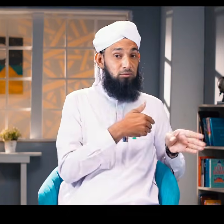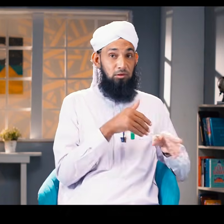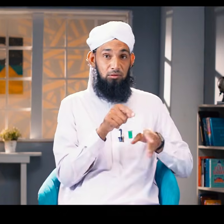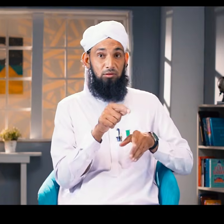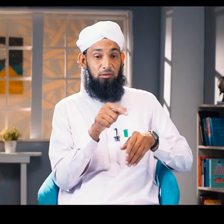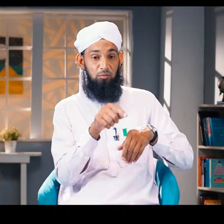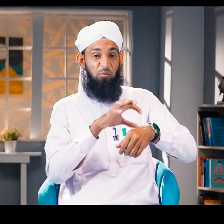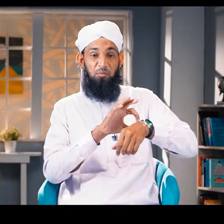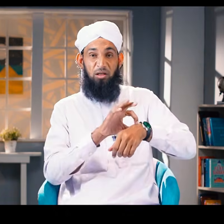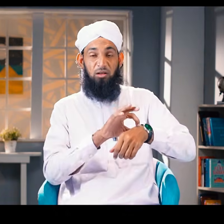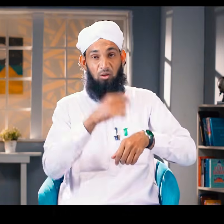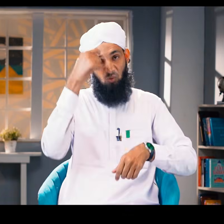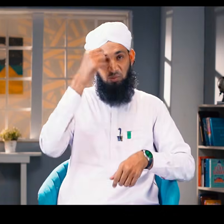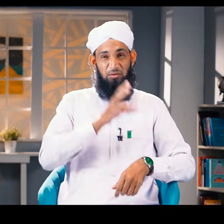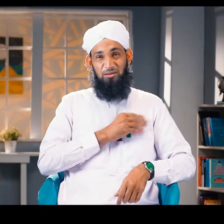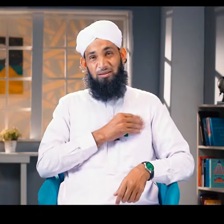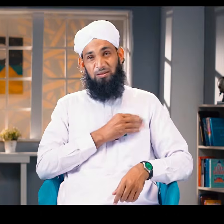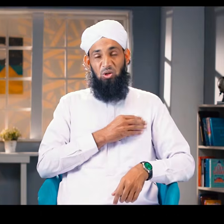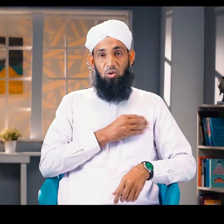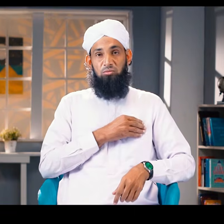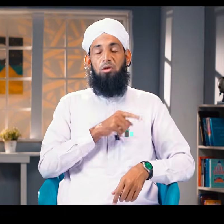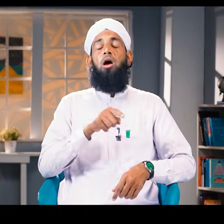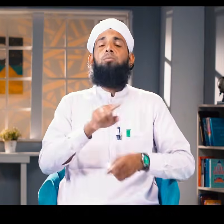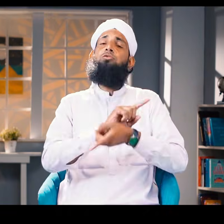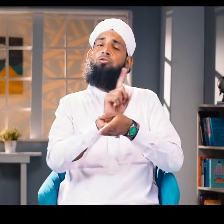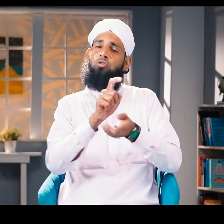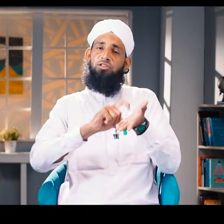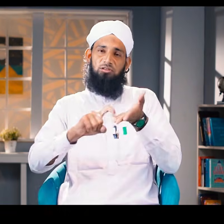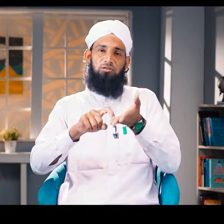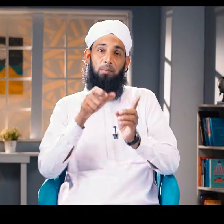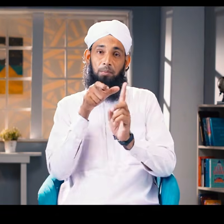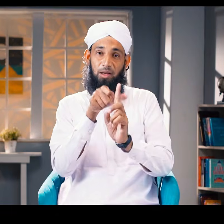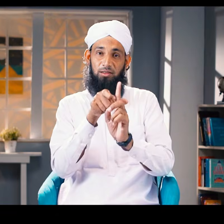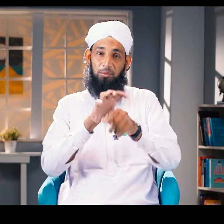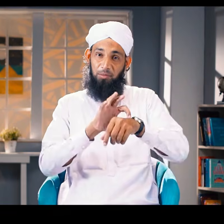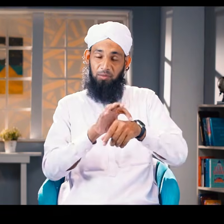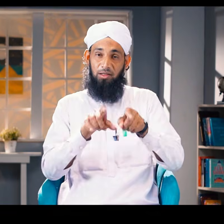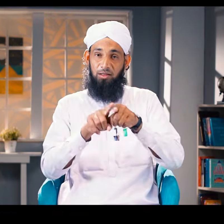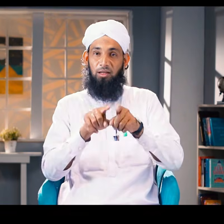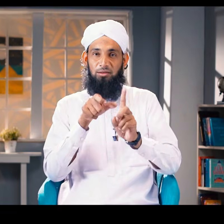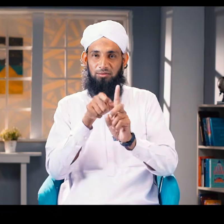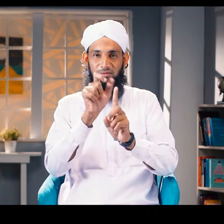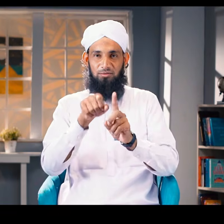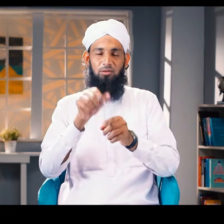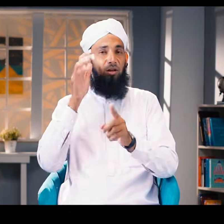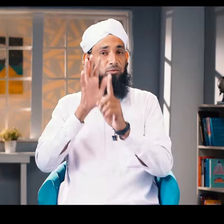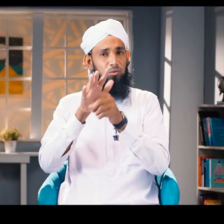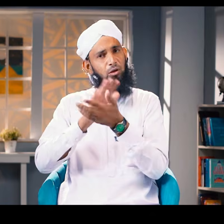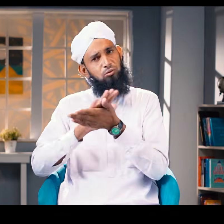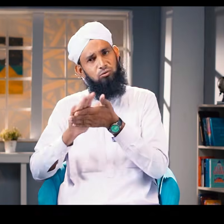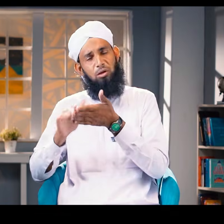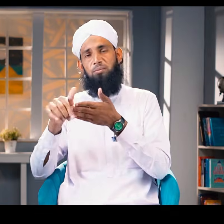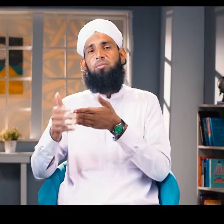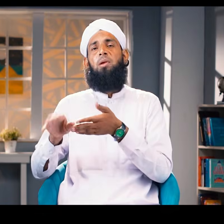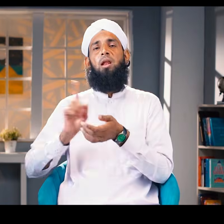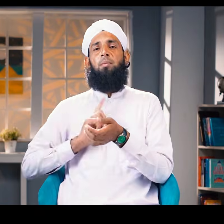میں پڑ جائے گا، تو ایسی صورت میں جماعت ترک کرے، وہی نماز پڑھ لے۔ تو یہ صورت ہوتی ہے کام کی کہ کیوں کیسے